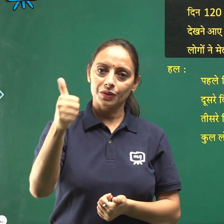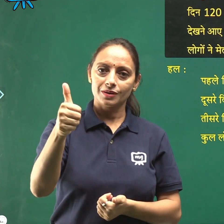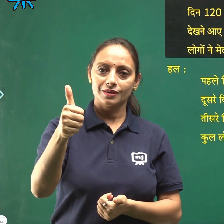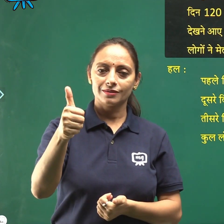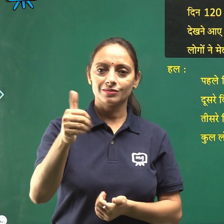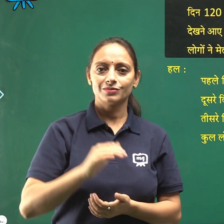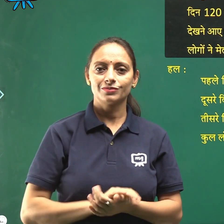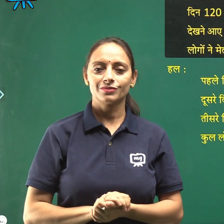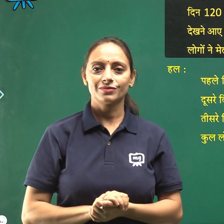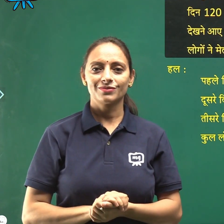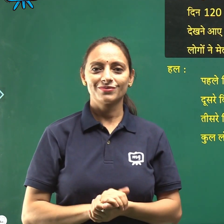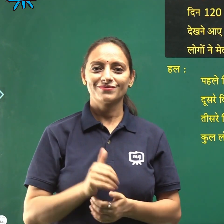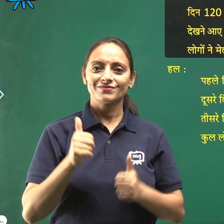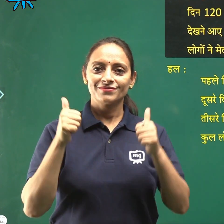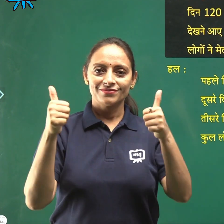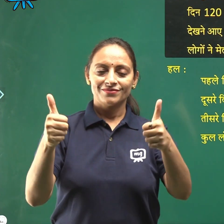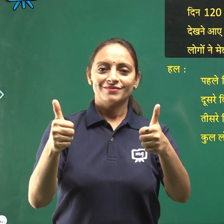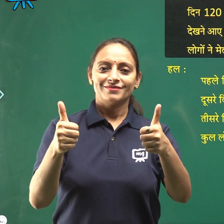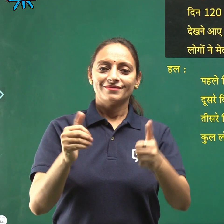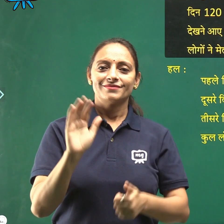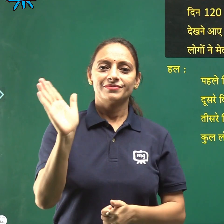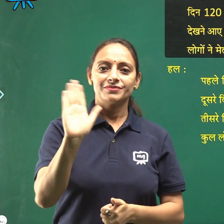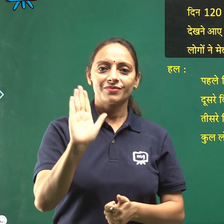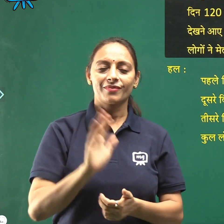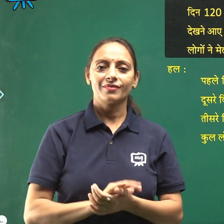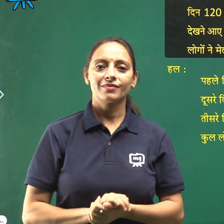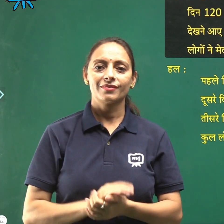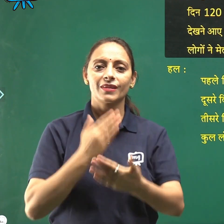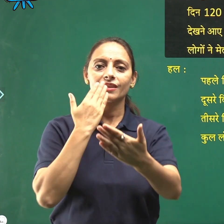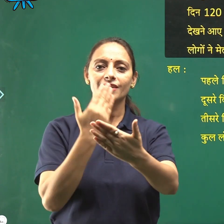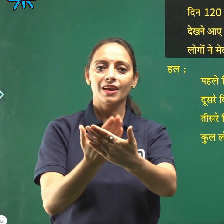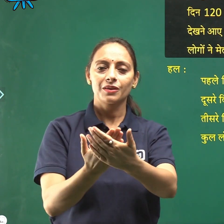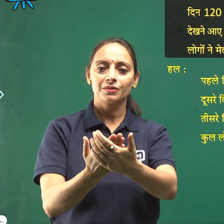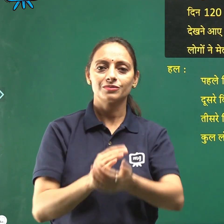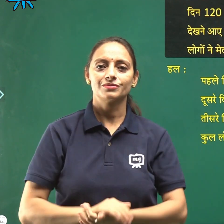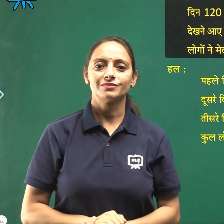ओके बच्चों, बाय, थैंक यू।